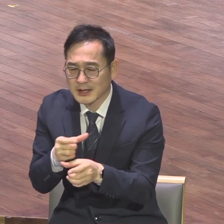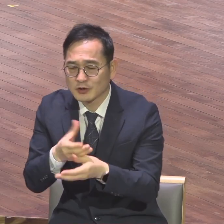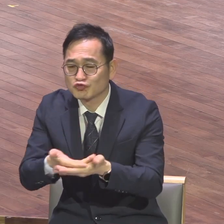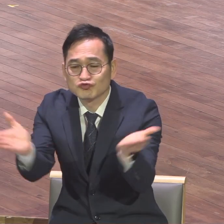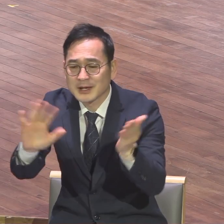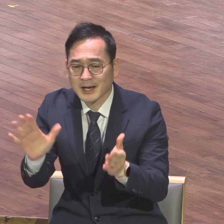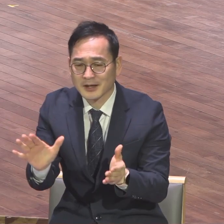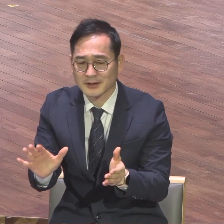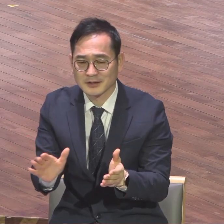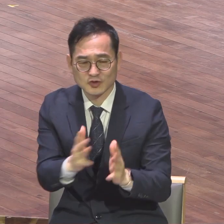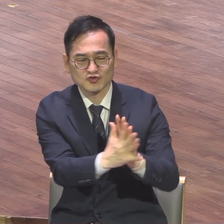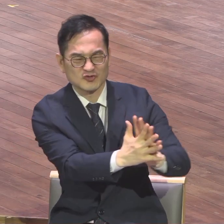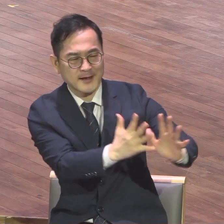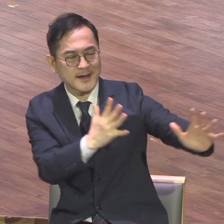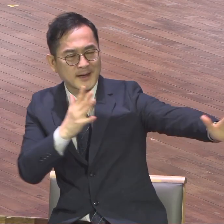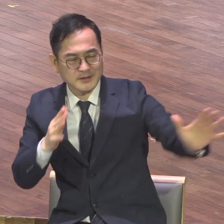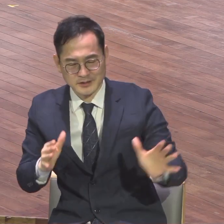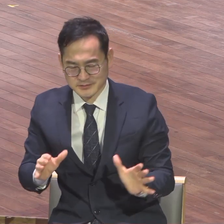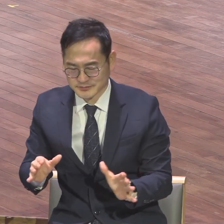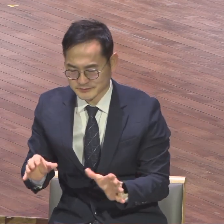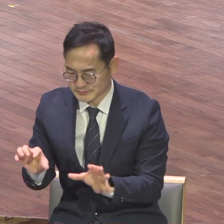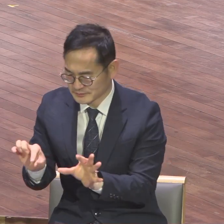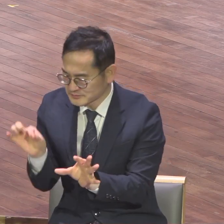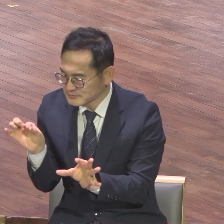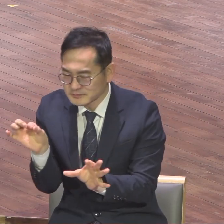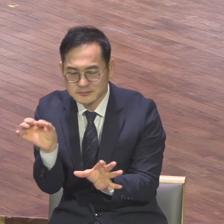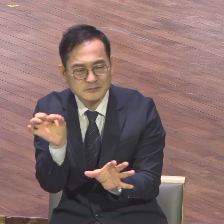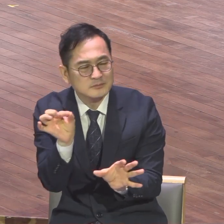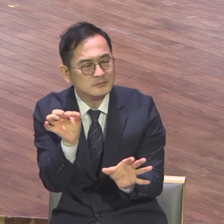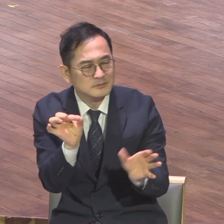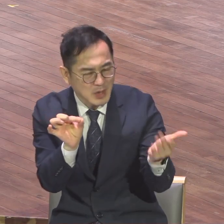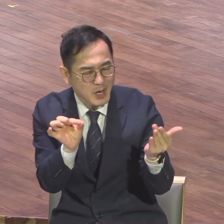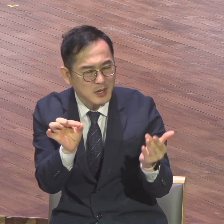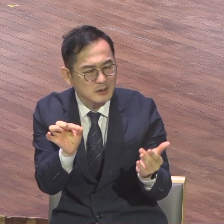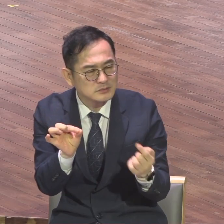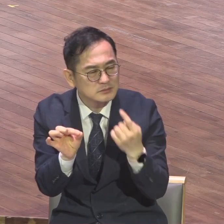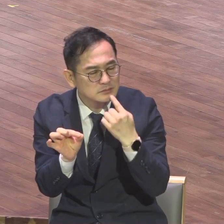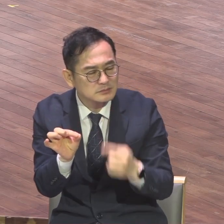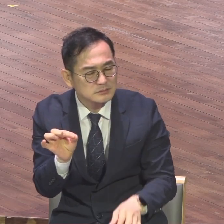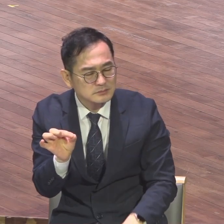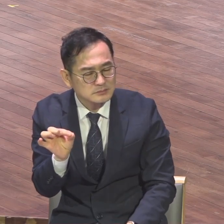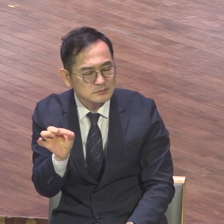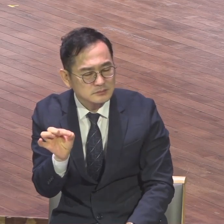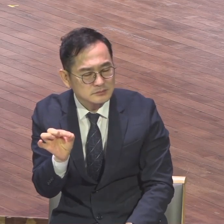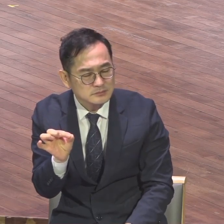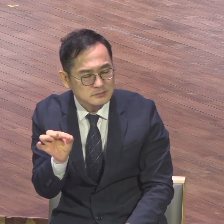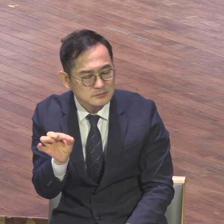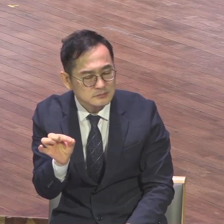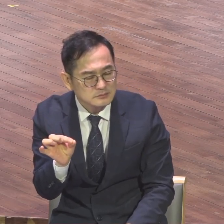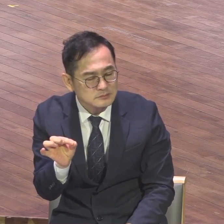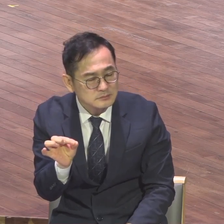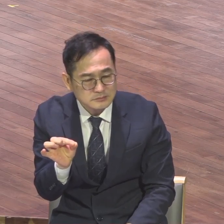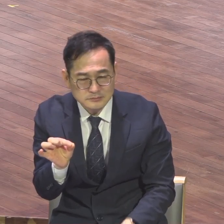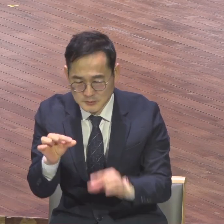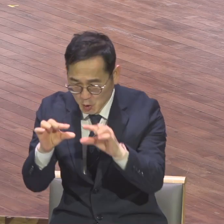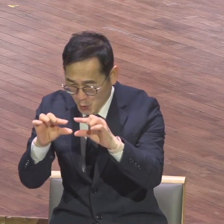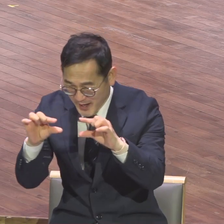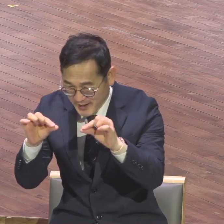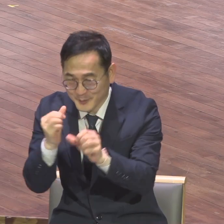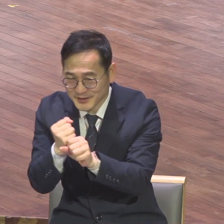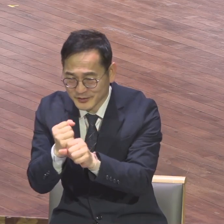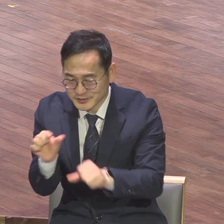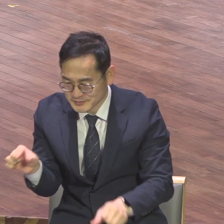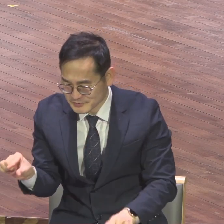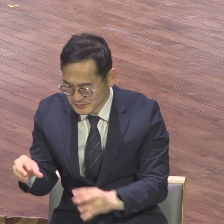않고 줄을 딱 서서 그리고 한 사람씩 나오게 해서 진내자가 이 전병 형태로